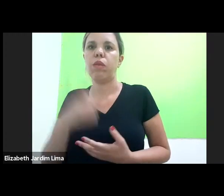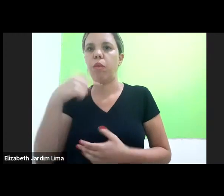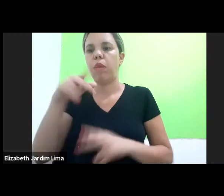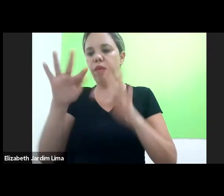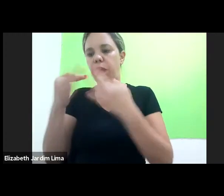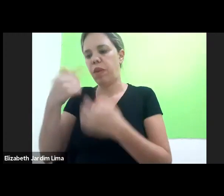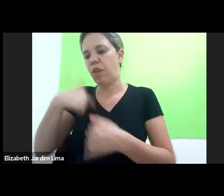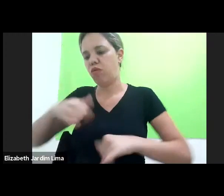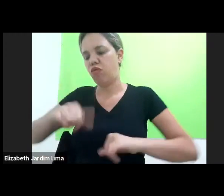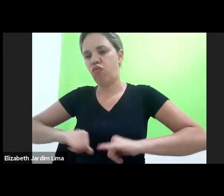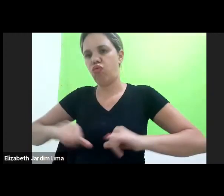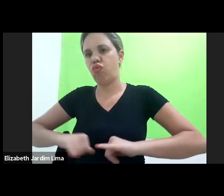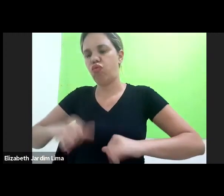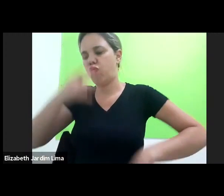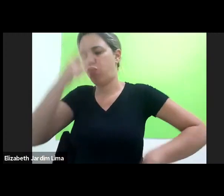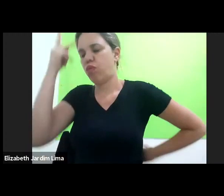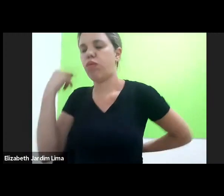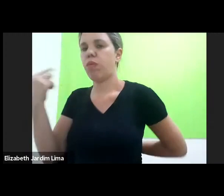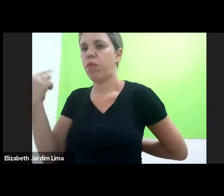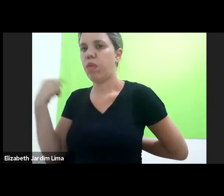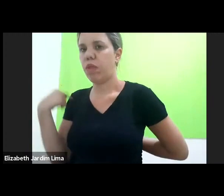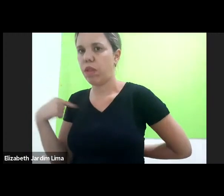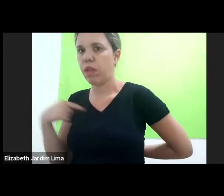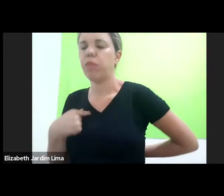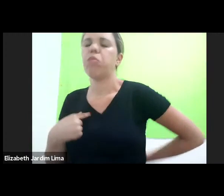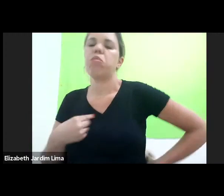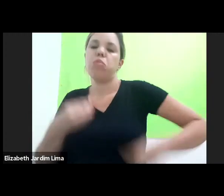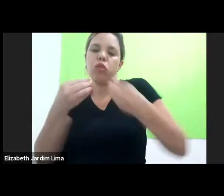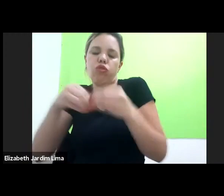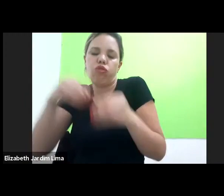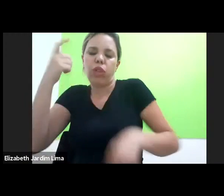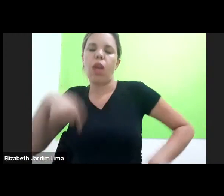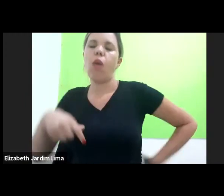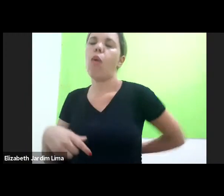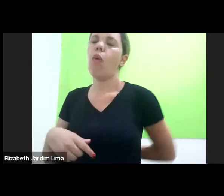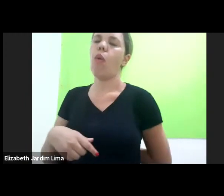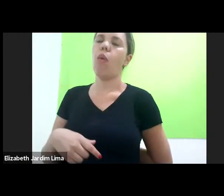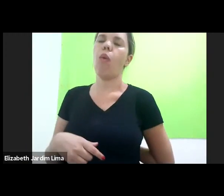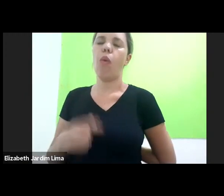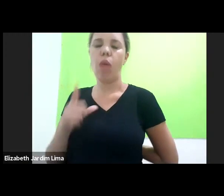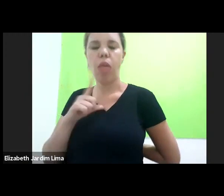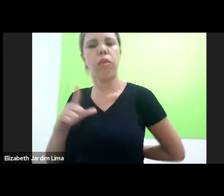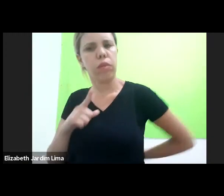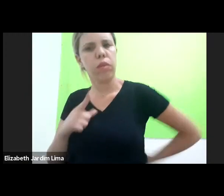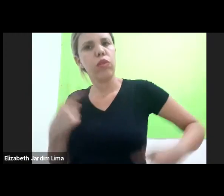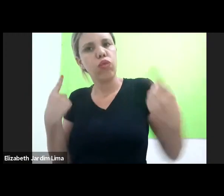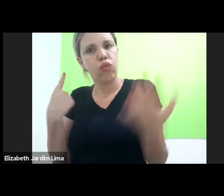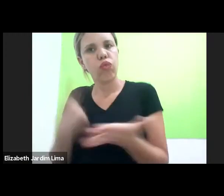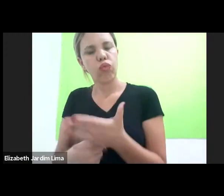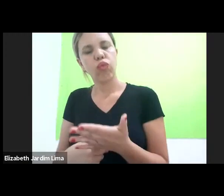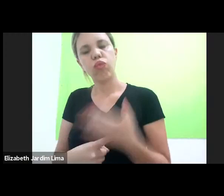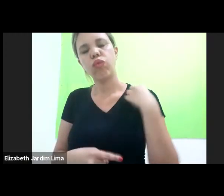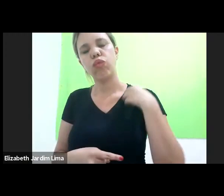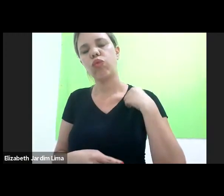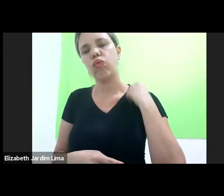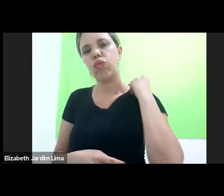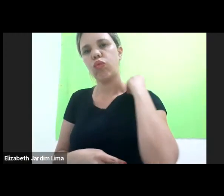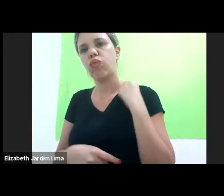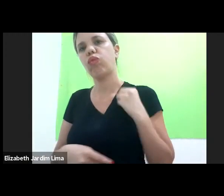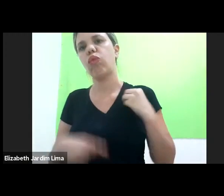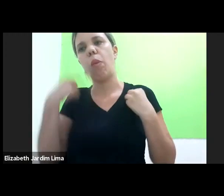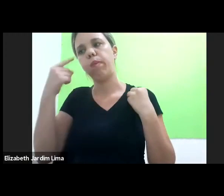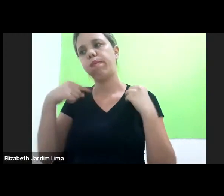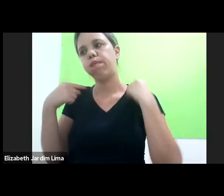sofreu, que o meu povo sofreu, é uma violação que me atinge, né? Então, a gente tem esse compromisso, o advogado e a advogada,